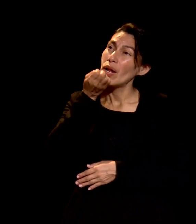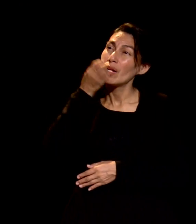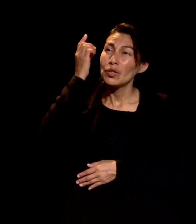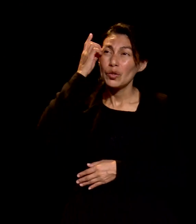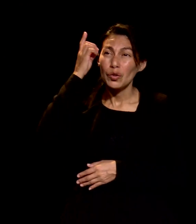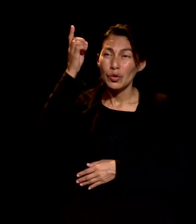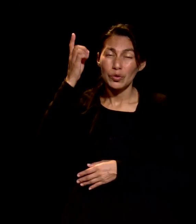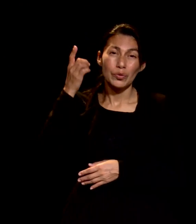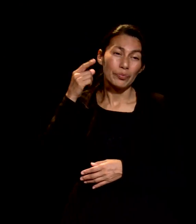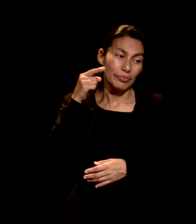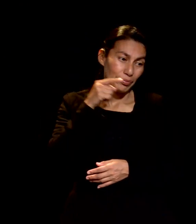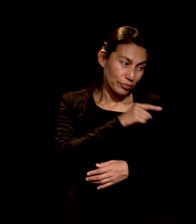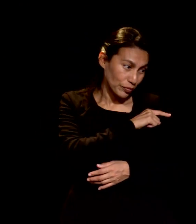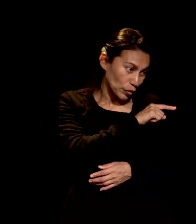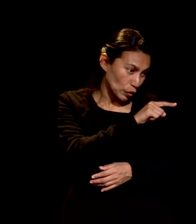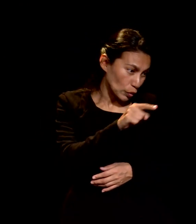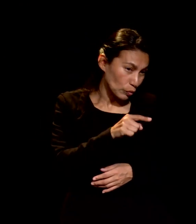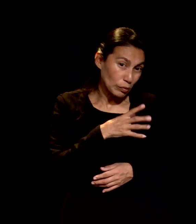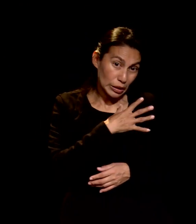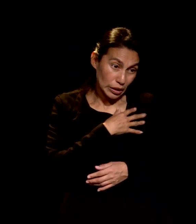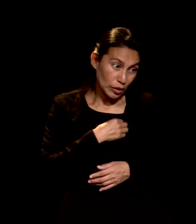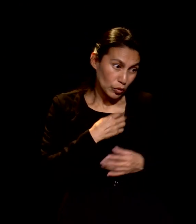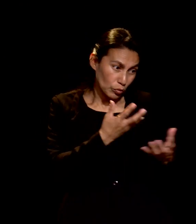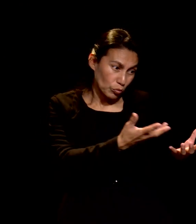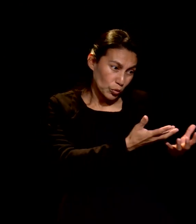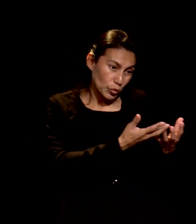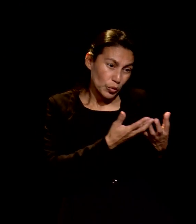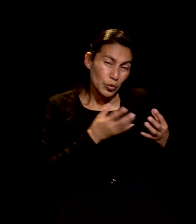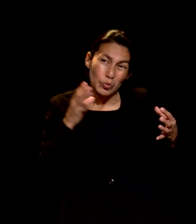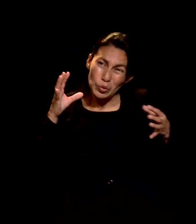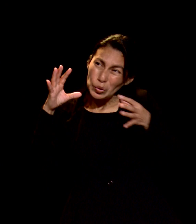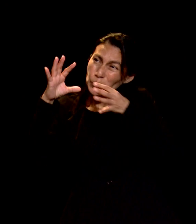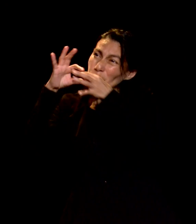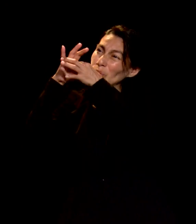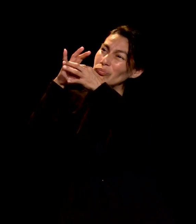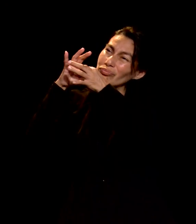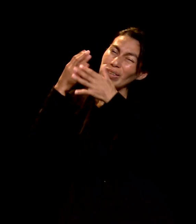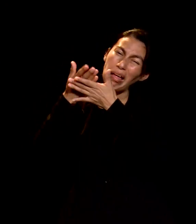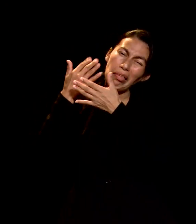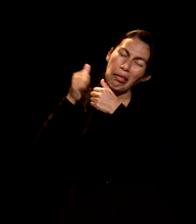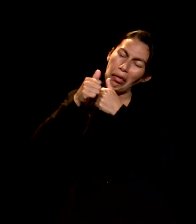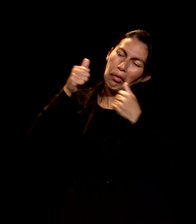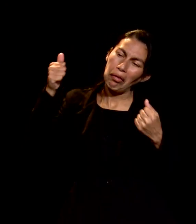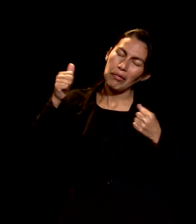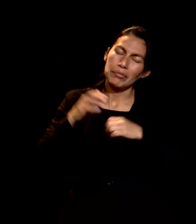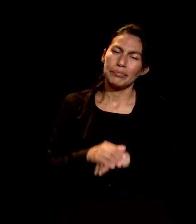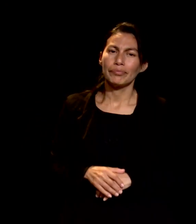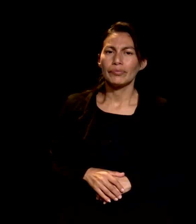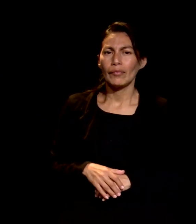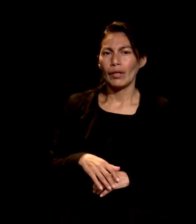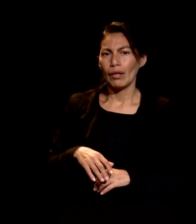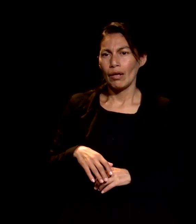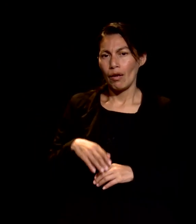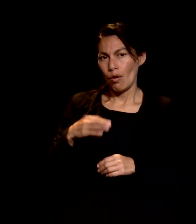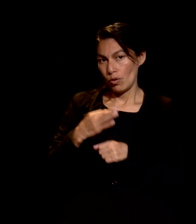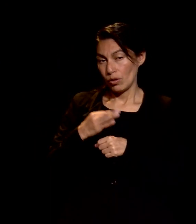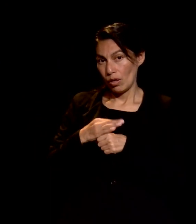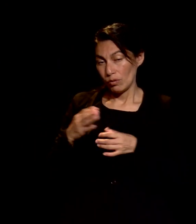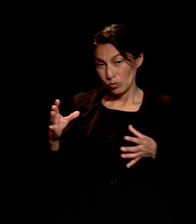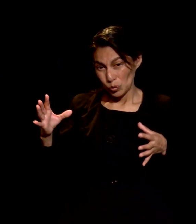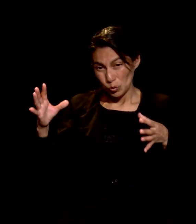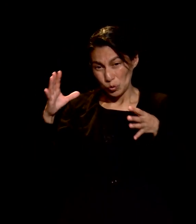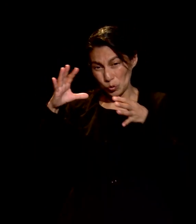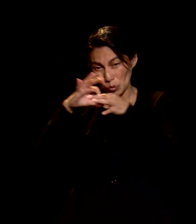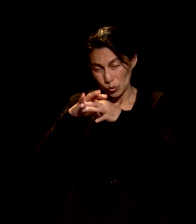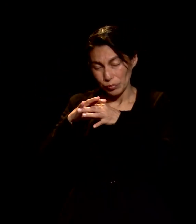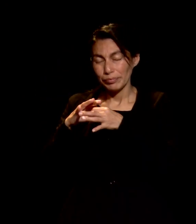sean buenos Desde luego Ángela Magnolia Aguilar Buenas noches Pido que oren por la